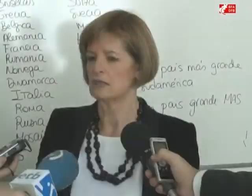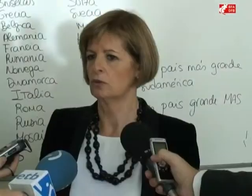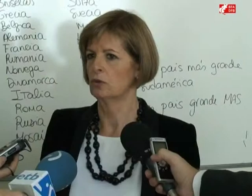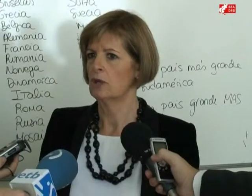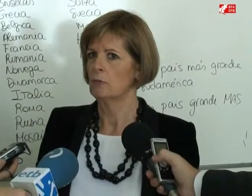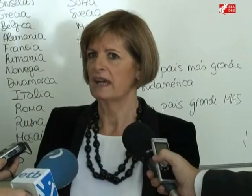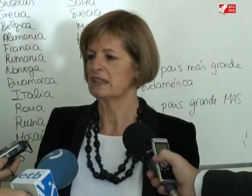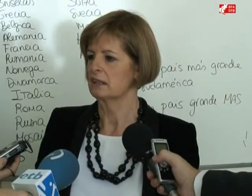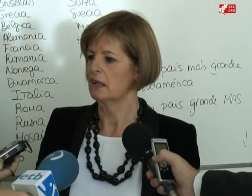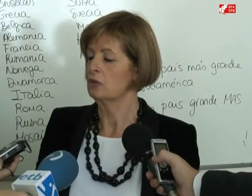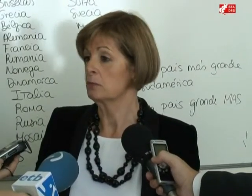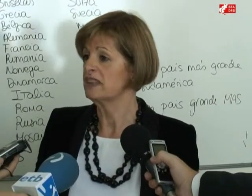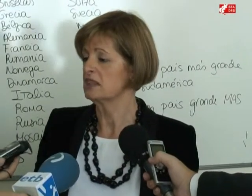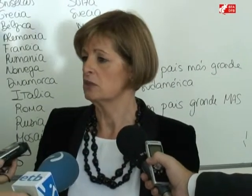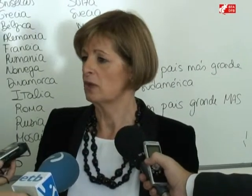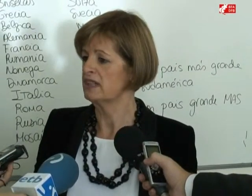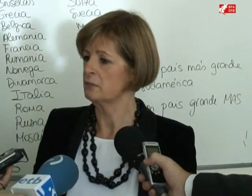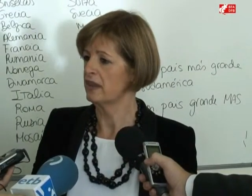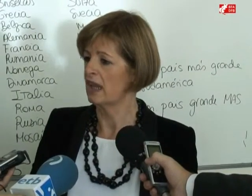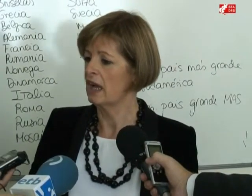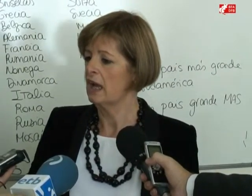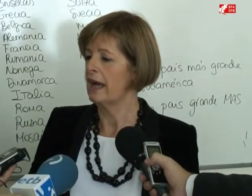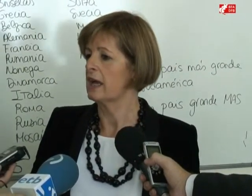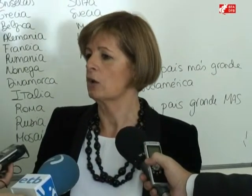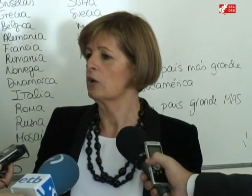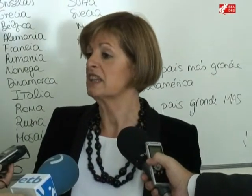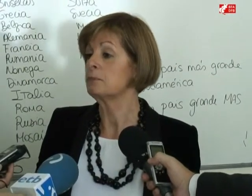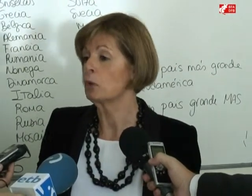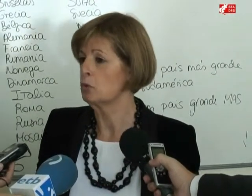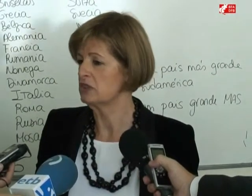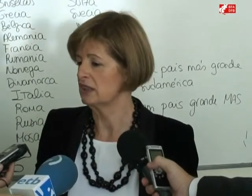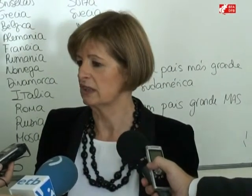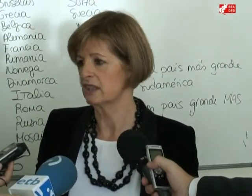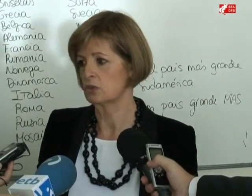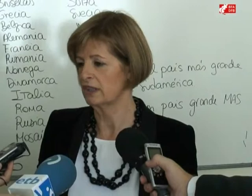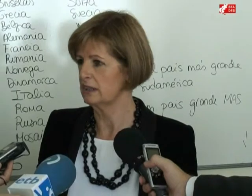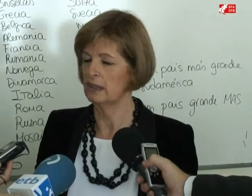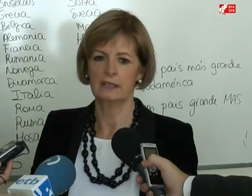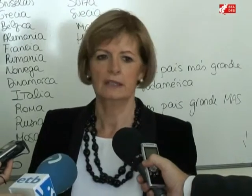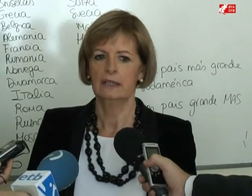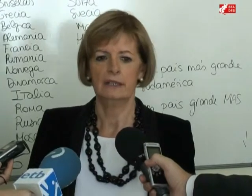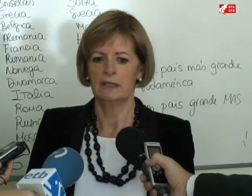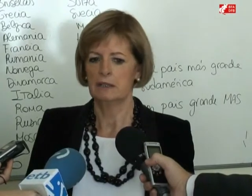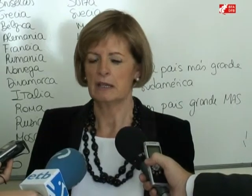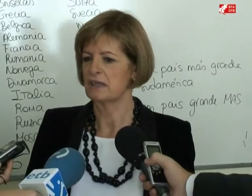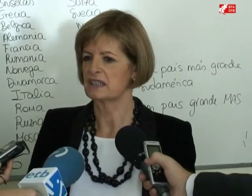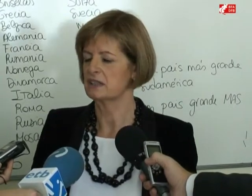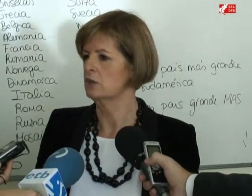dugu azkenean normalizazioa izen bidala arlo eta esparru guztietan, eskoletan,